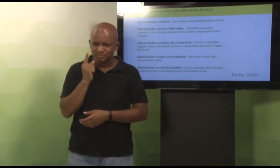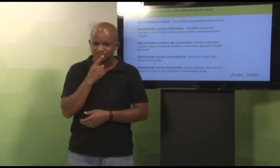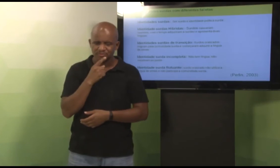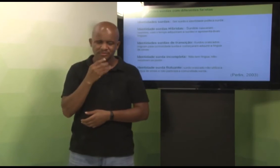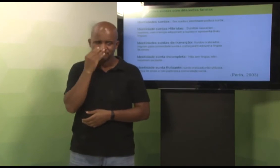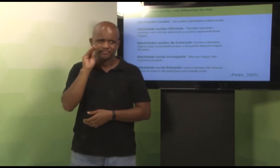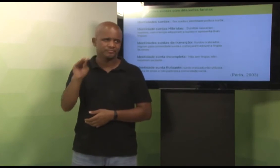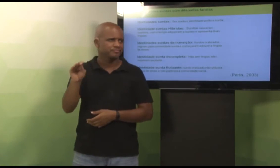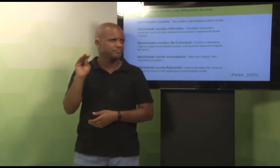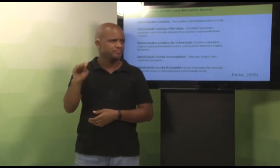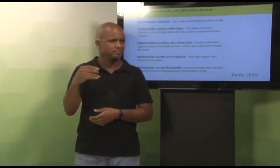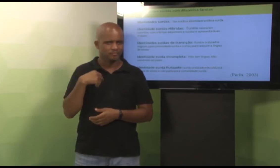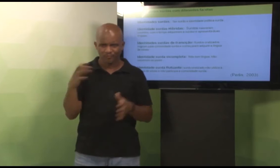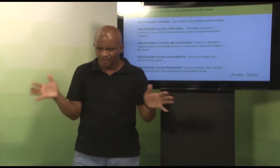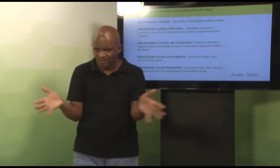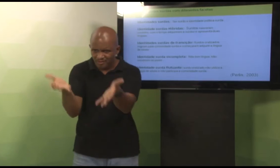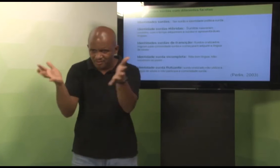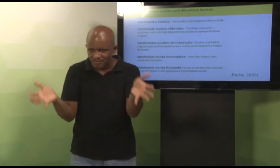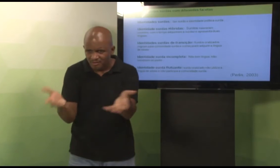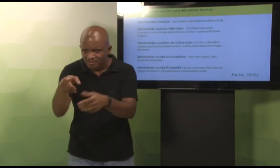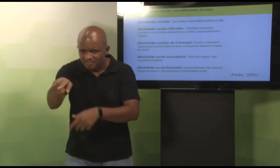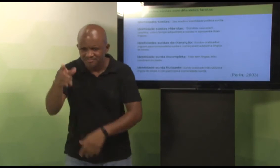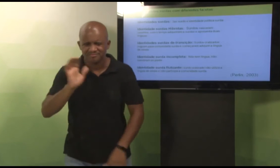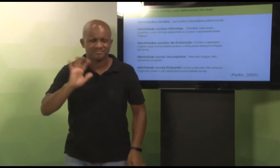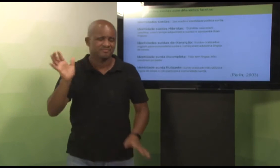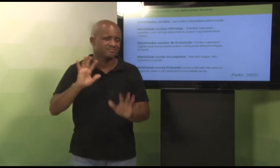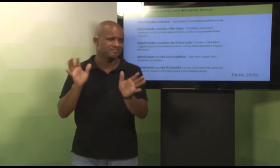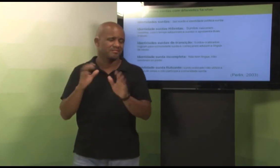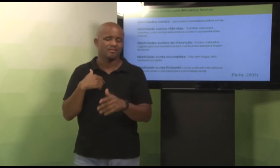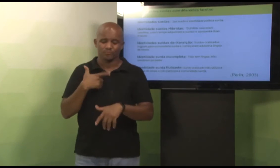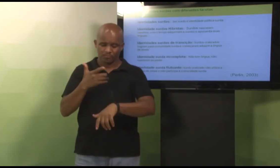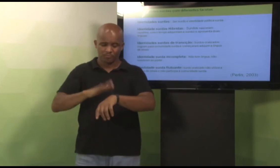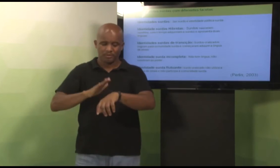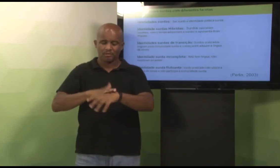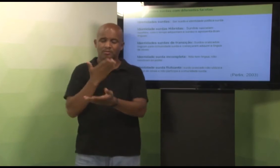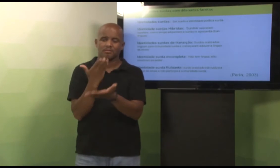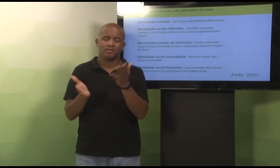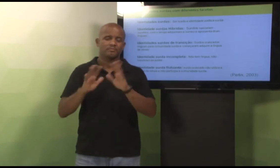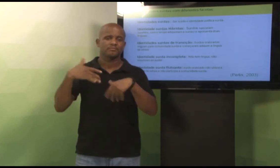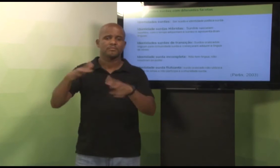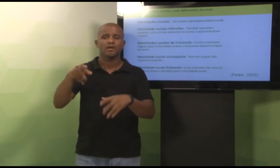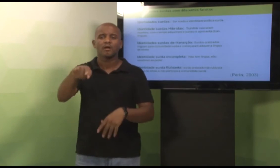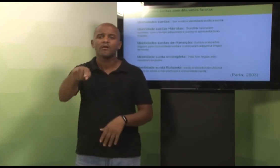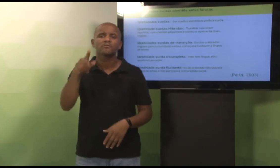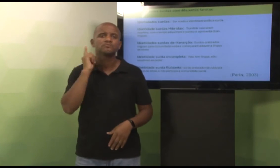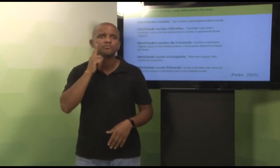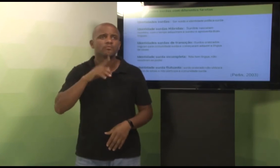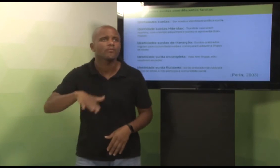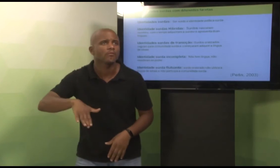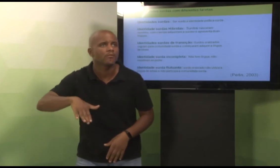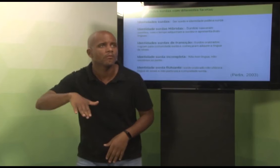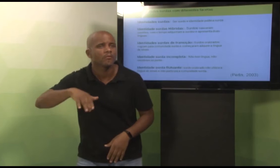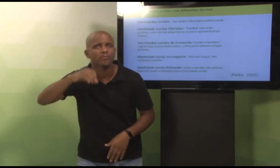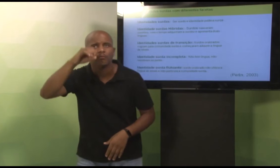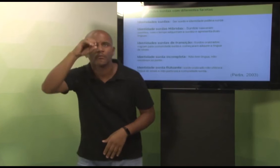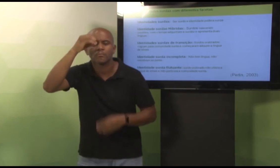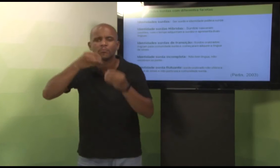Nesse contexto, é uma identidade falha, onde a família não estimula esse surdo.